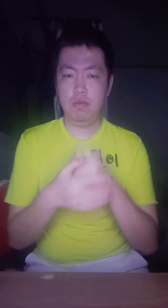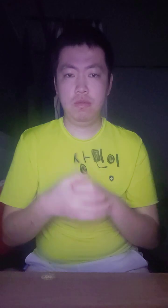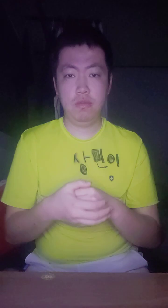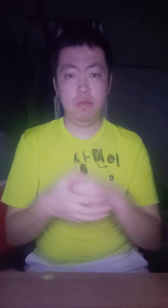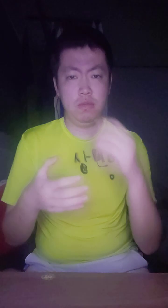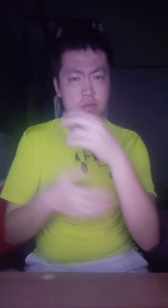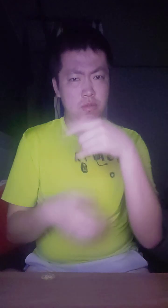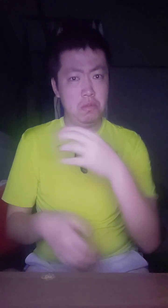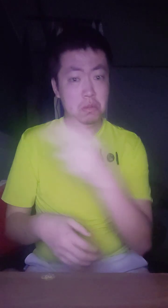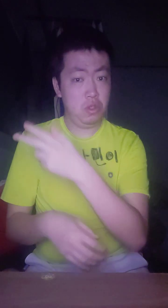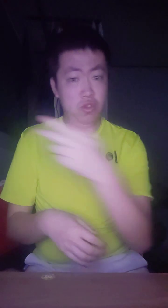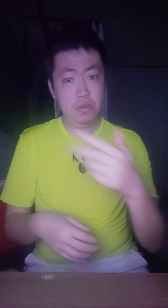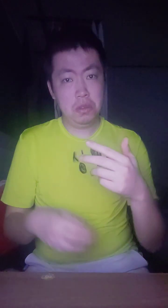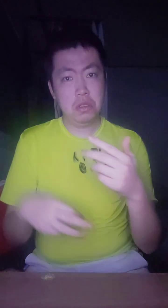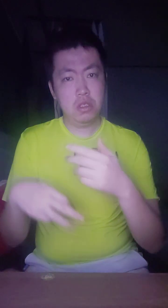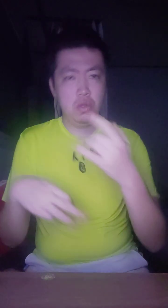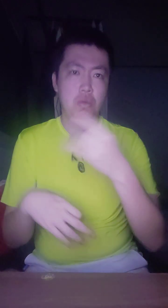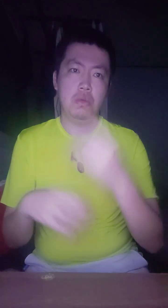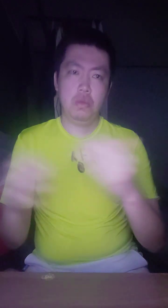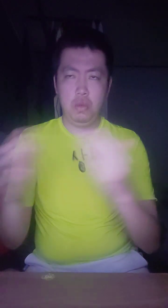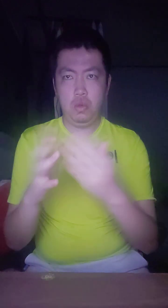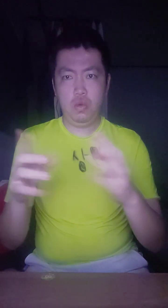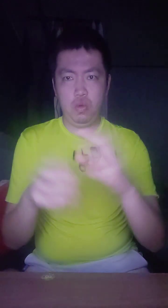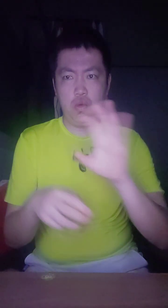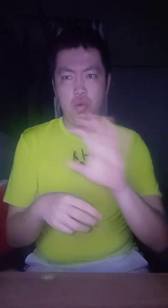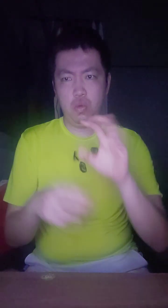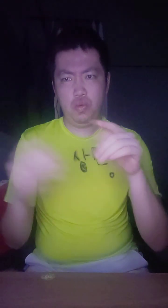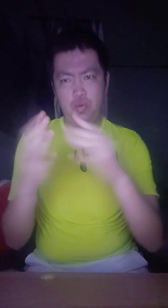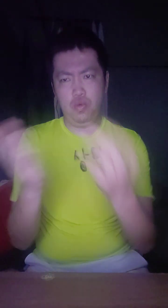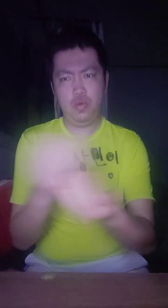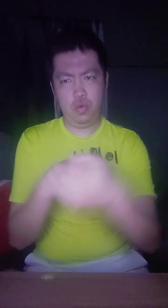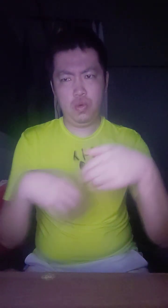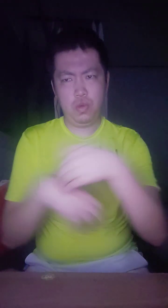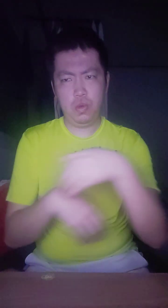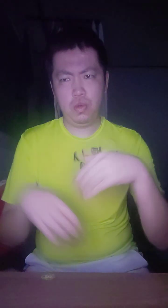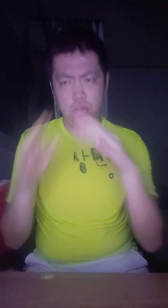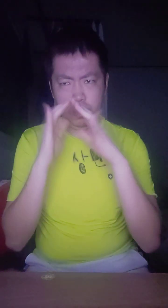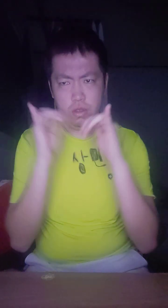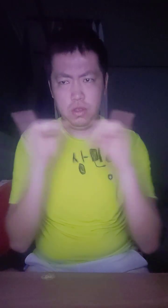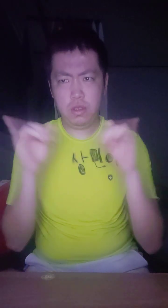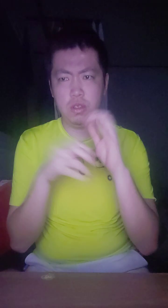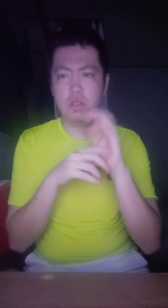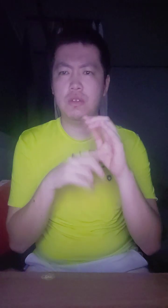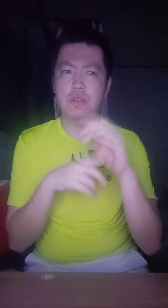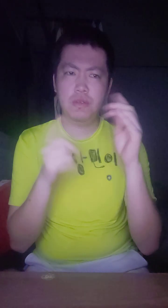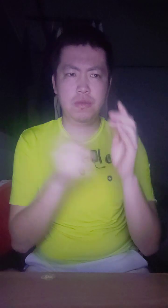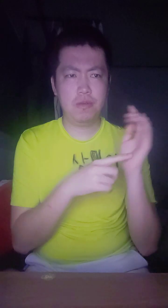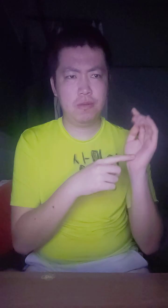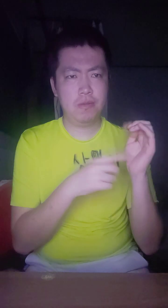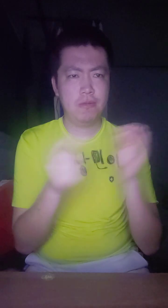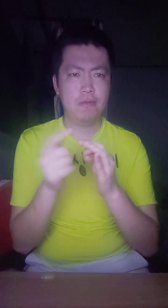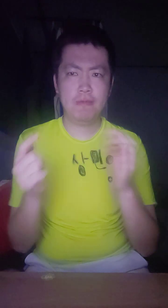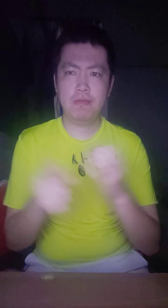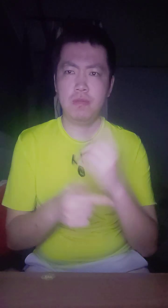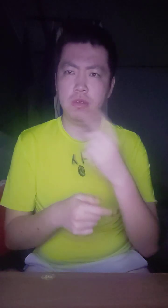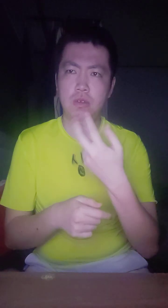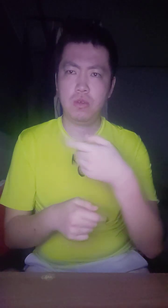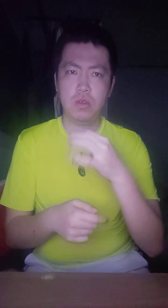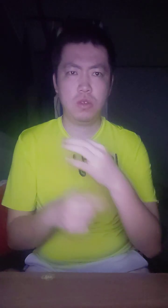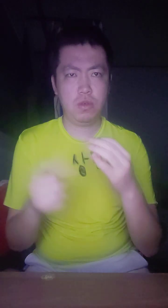한 온라인 여성 모임이 대전 도시철도 시청역 출구에 추모 공간을 마련했다가 자진 철거한 뒤에도 헌화와 추모글 게시가